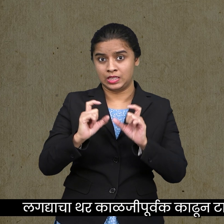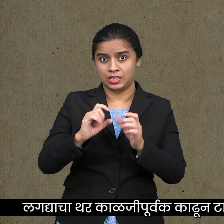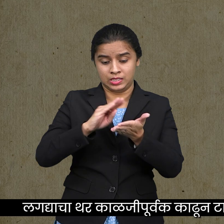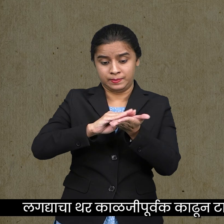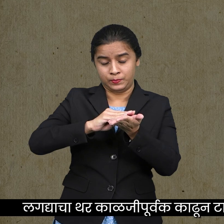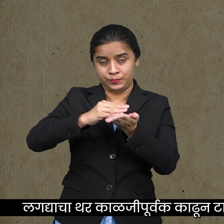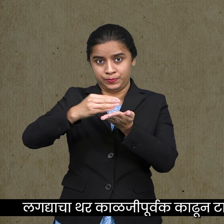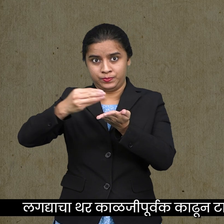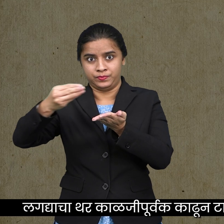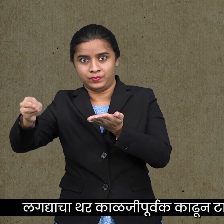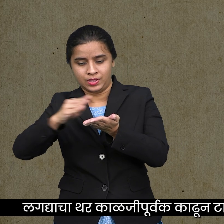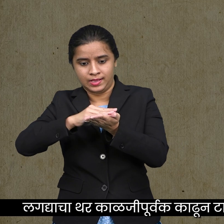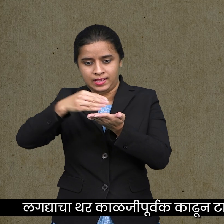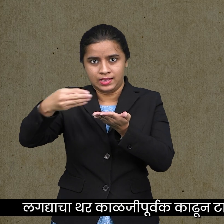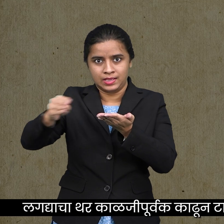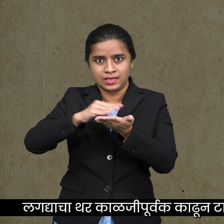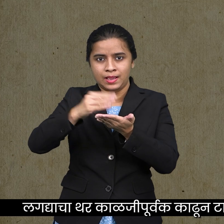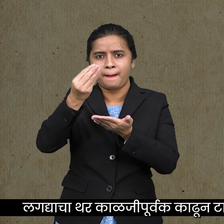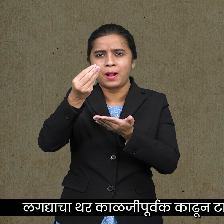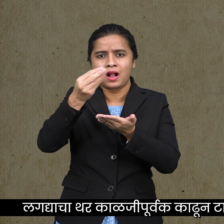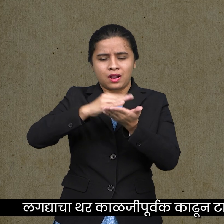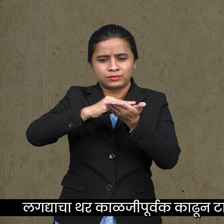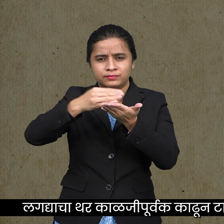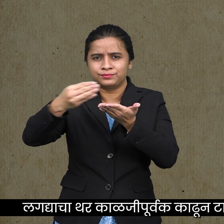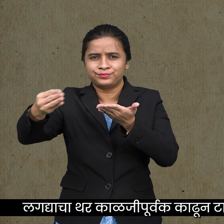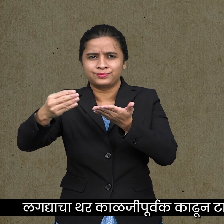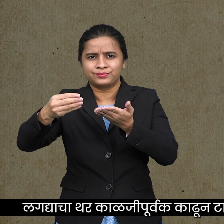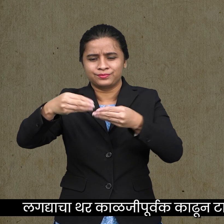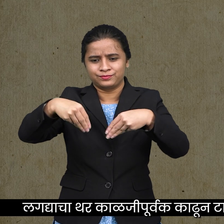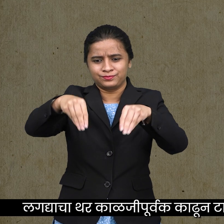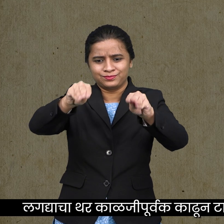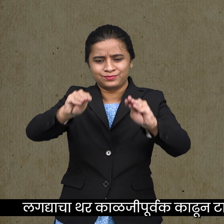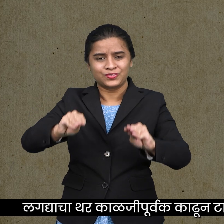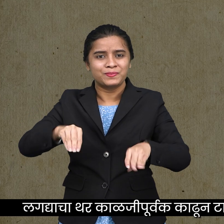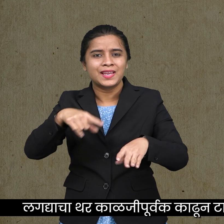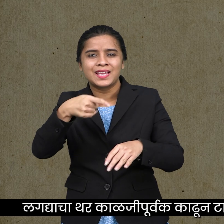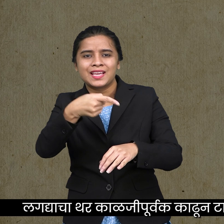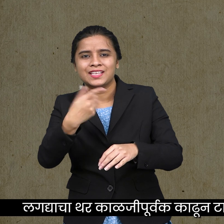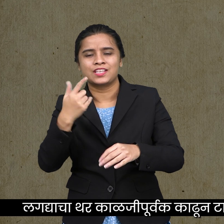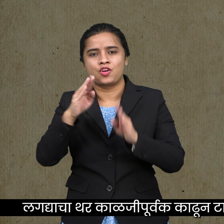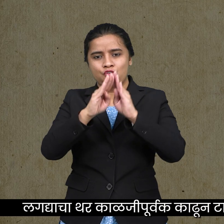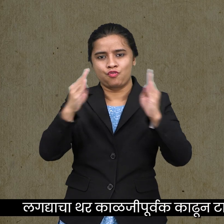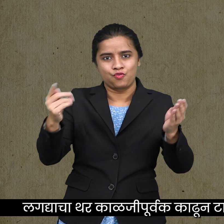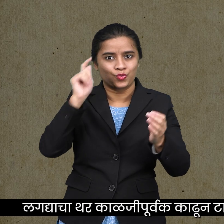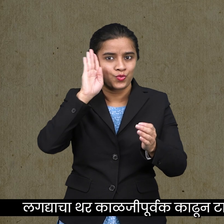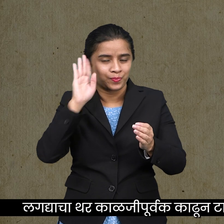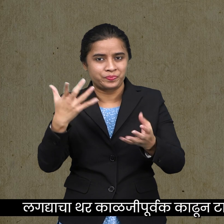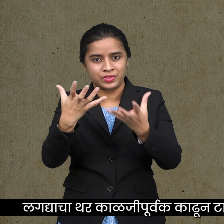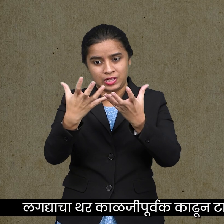लगद्याचा थर काळजीपूर्वक काढून टाका. तो वर्तमानपत्रावर ठेवा आणि उन्हात वाळवा.